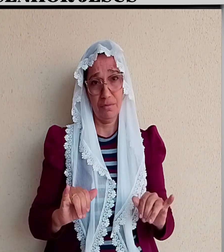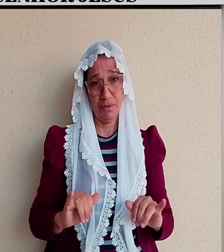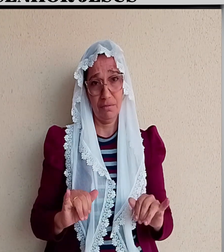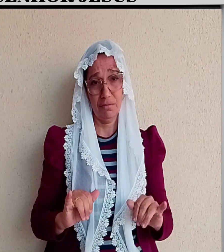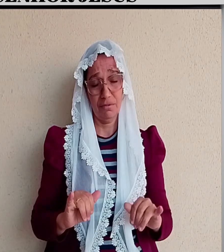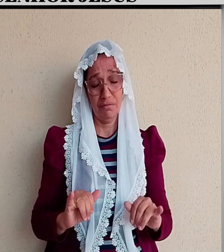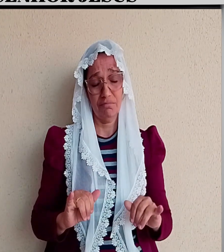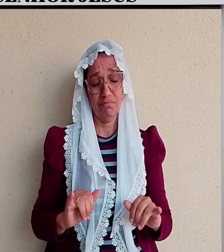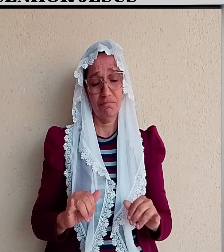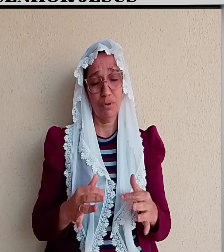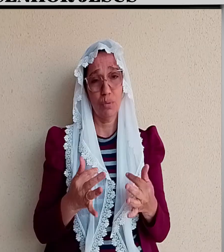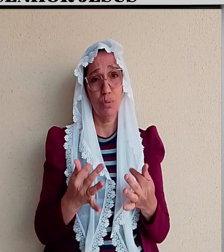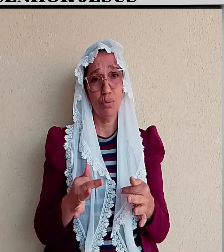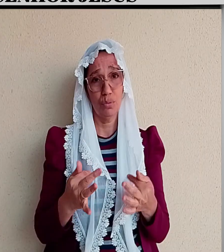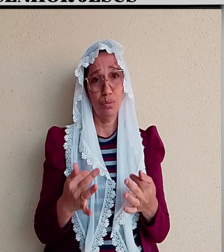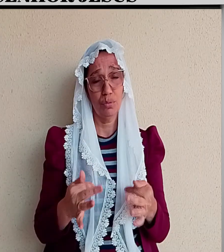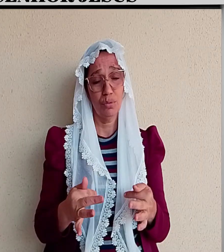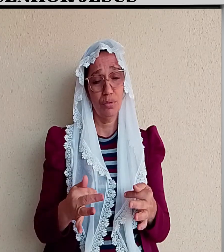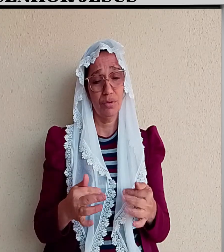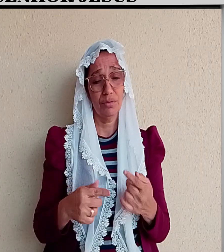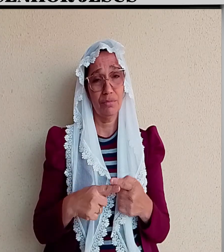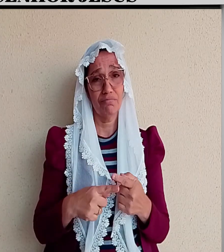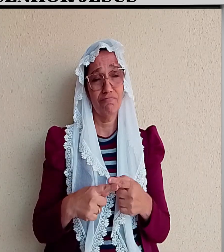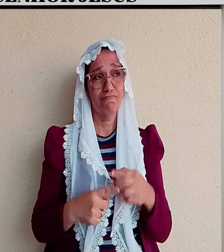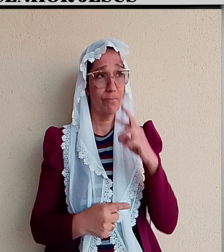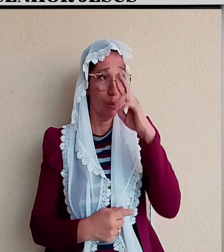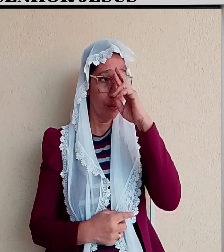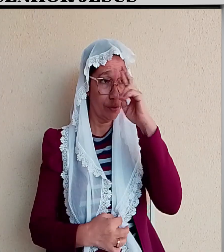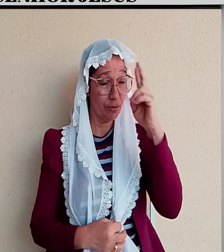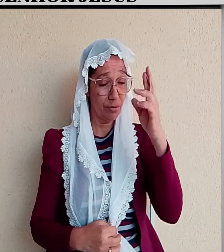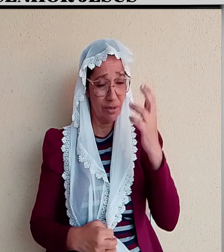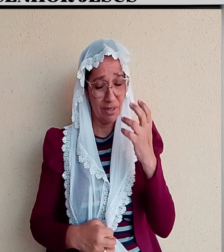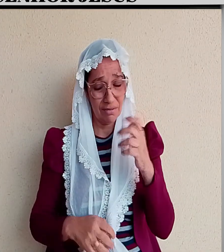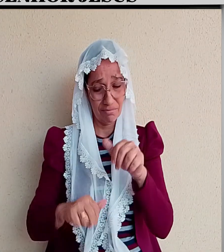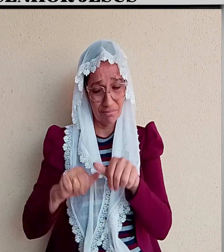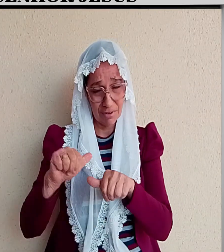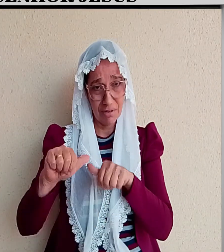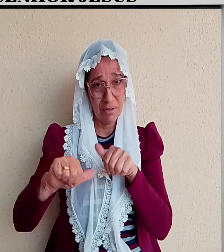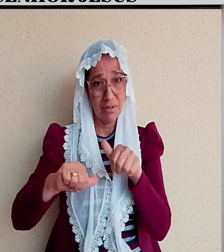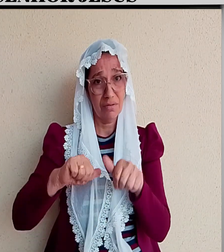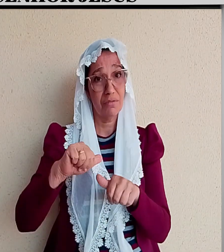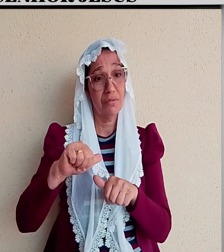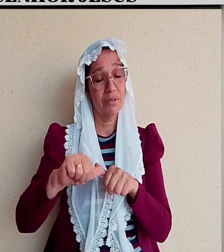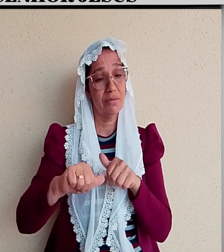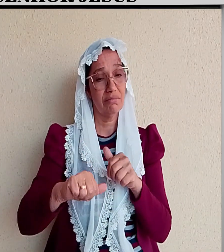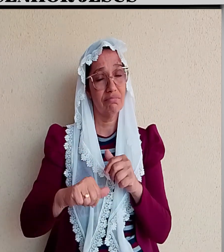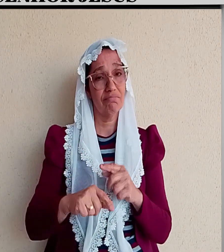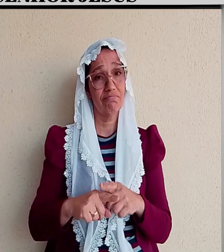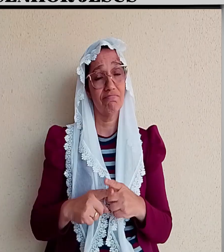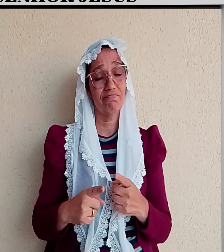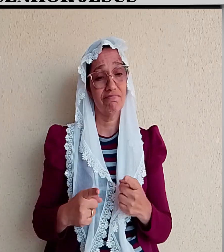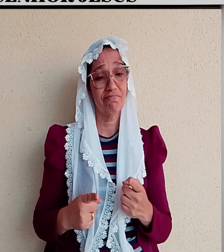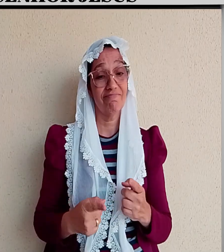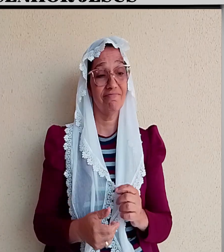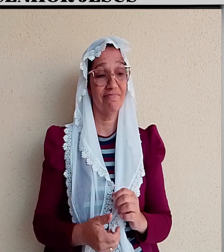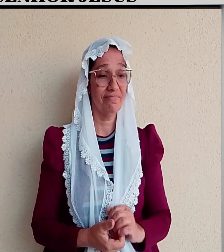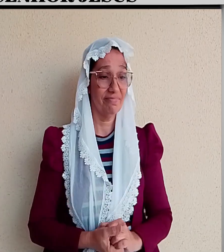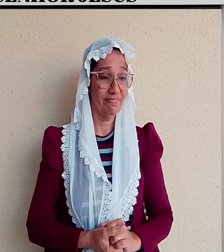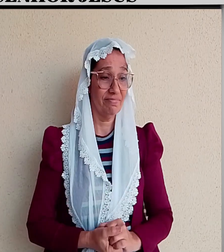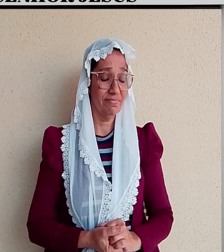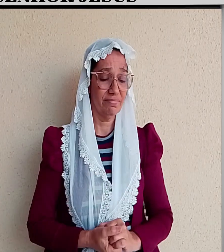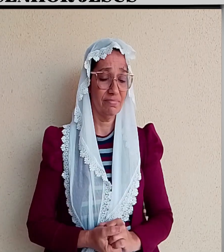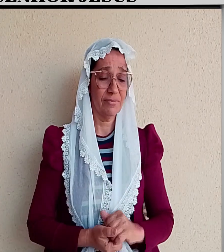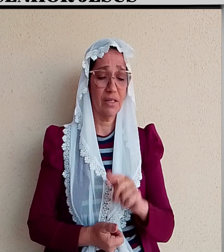do seu laudo ser escrito, aleluia, um corpo novo, uma vitória certa, aleluia, Jesus, e uma morada